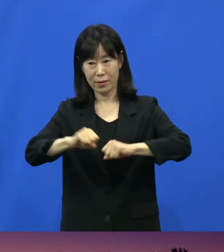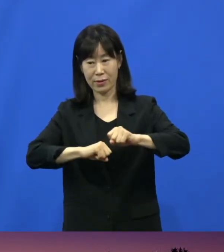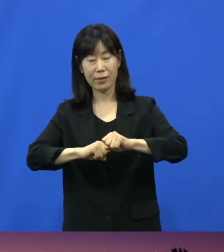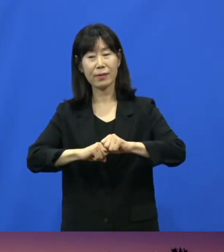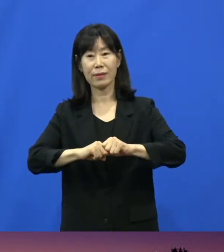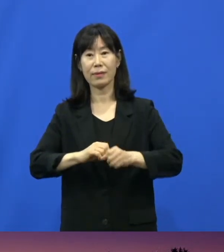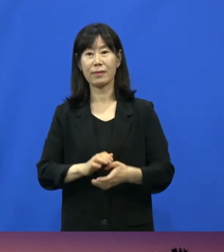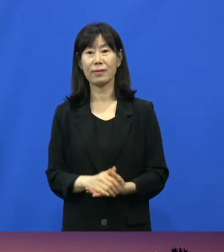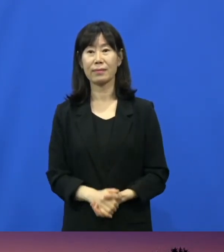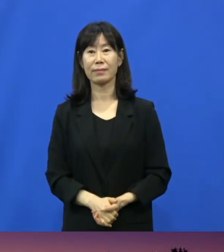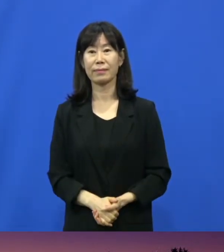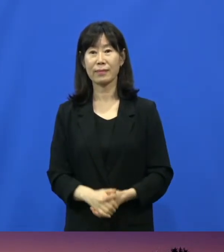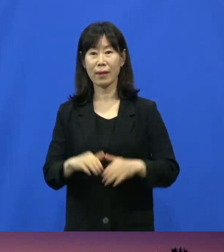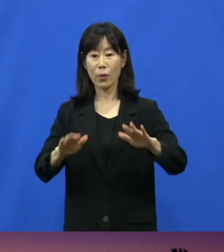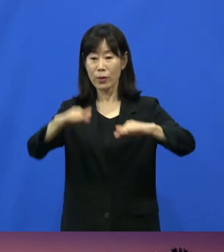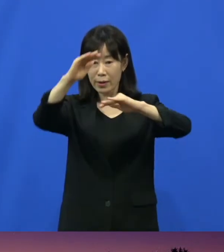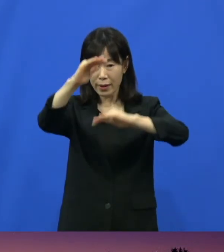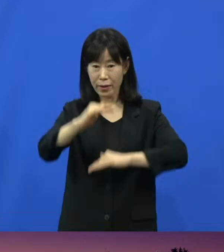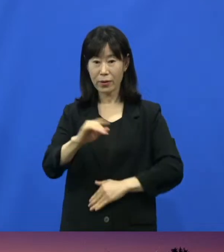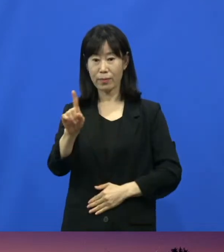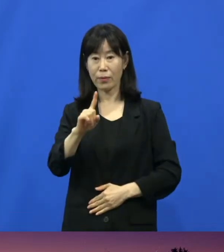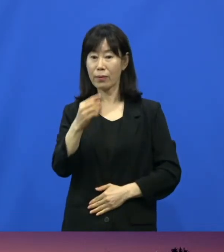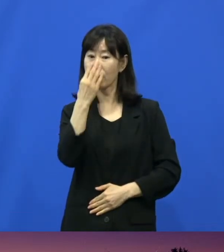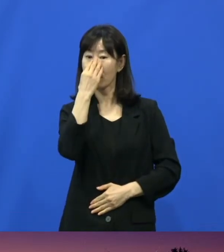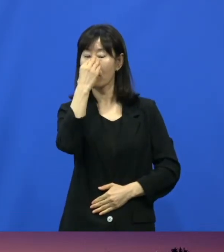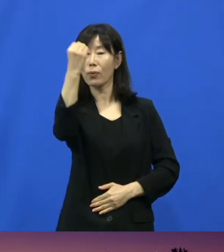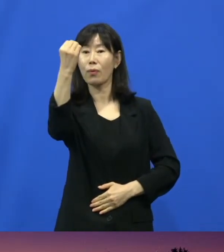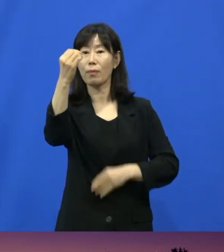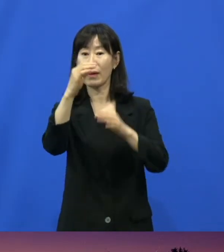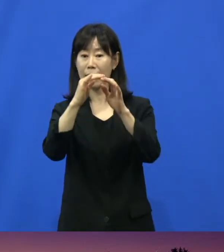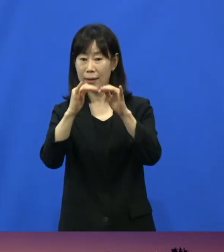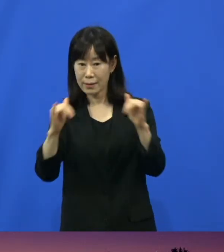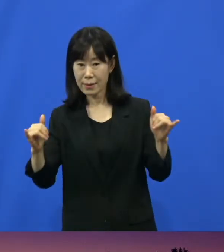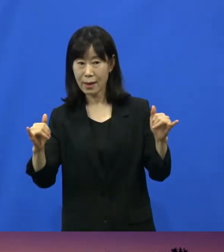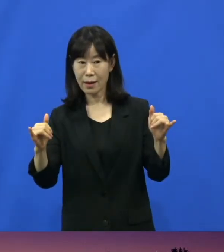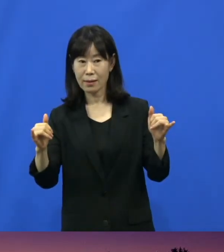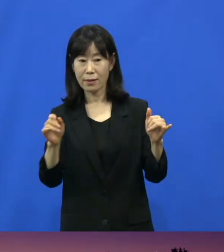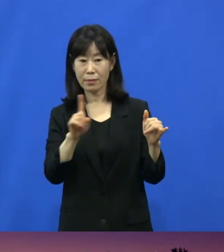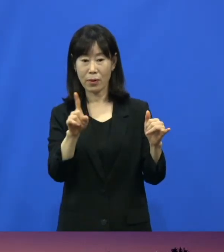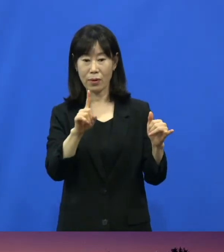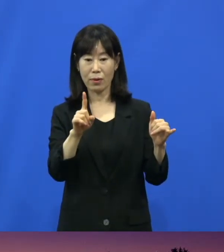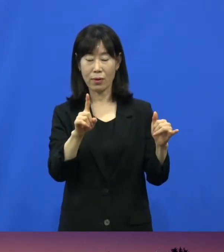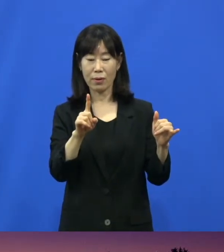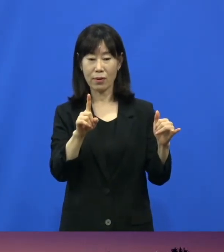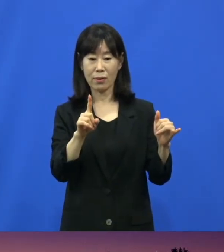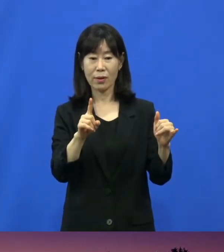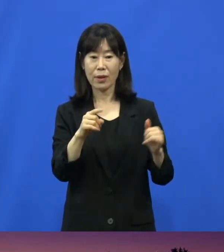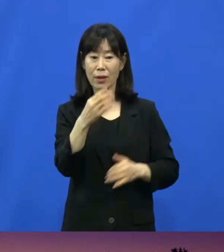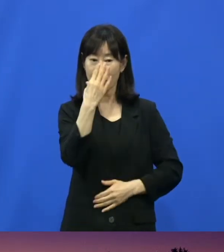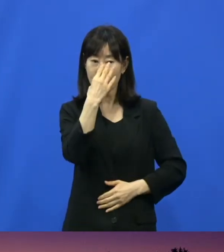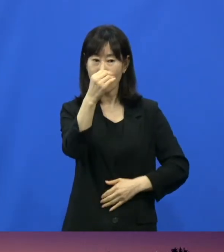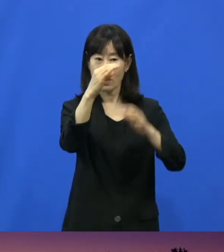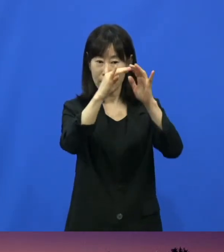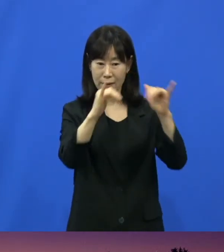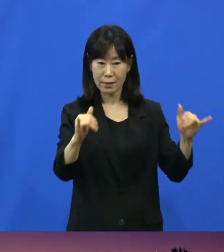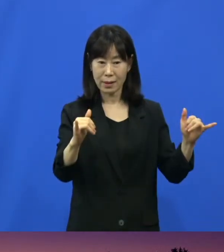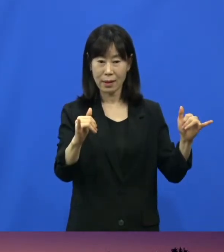자, 그런데 오늘 이 본문에 보면 교만한 자가 누구와 대조를 하고 있느냐? 젖 먹는 어린아이예요.